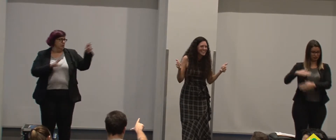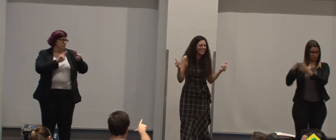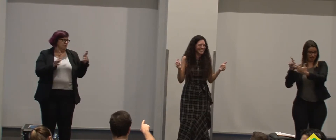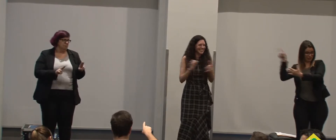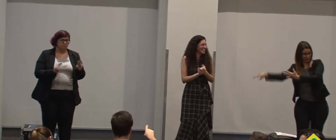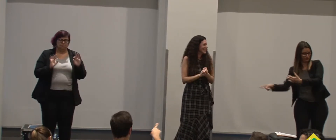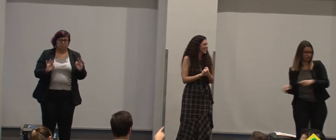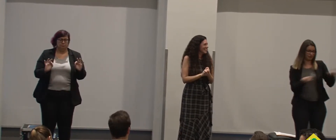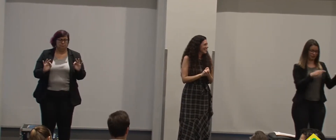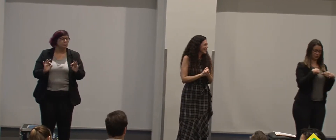Tá certo?